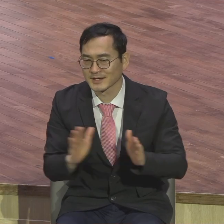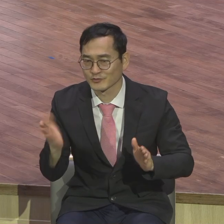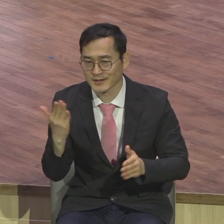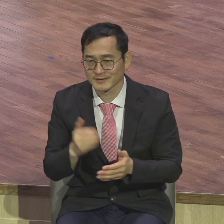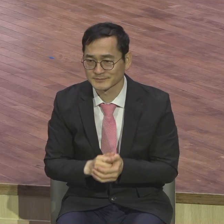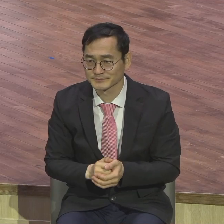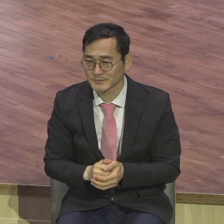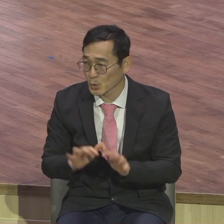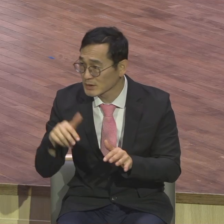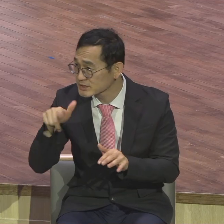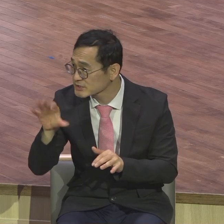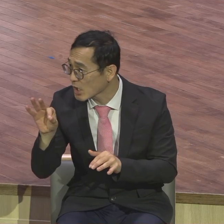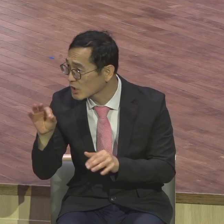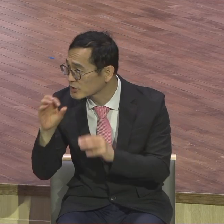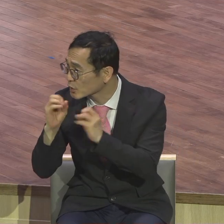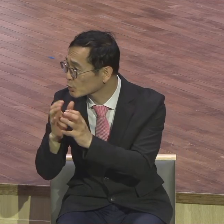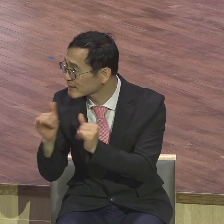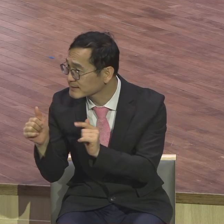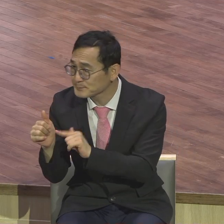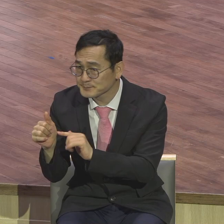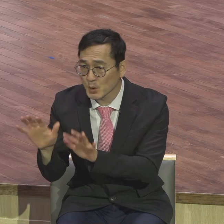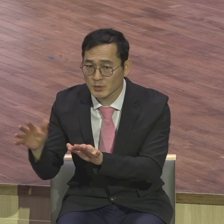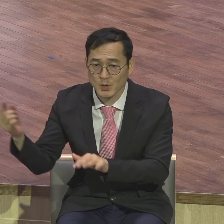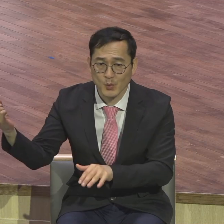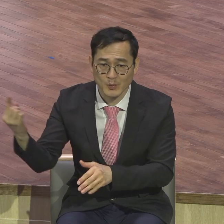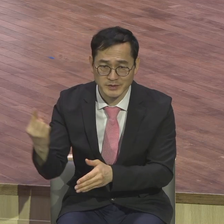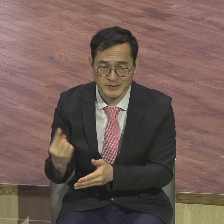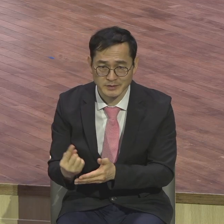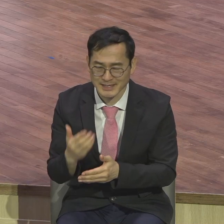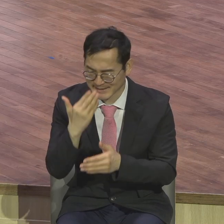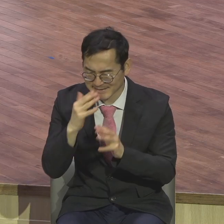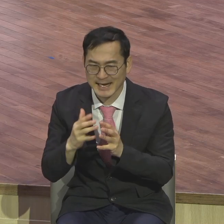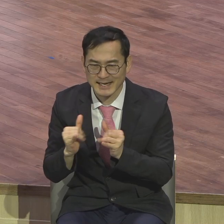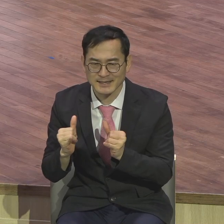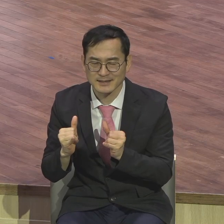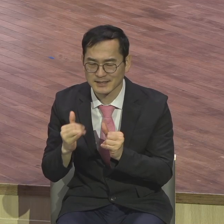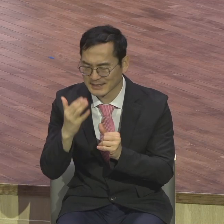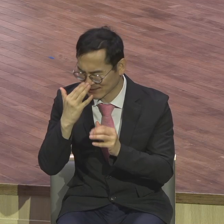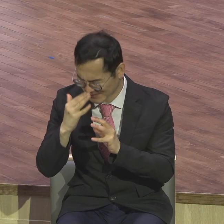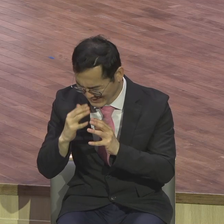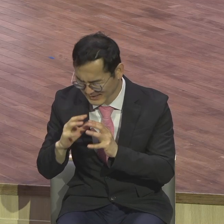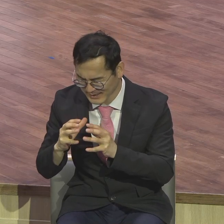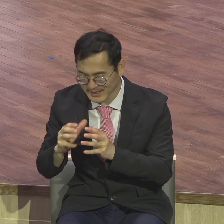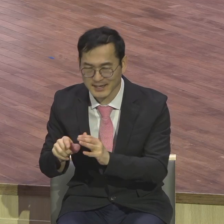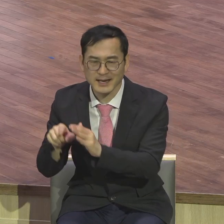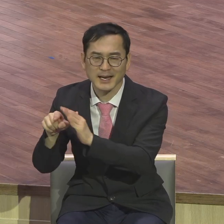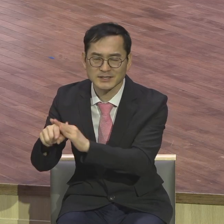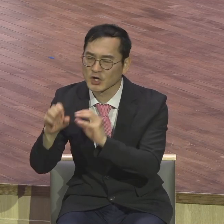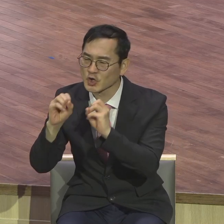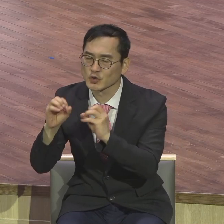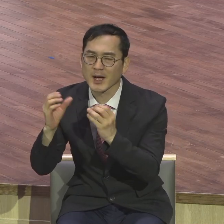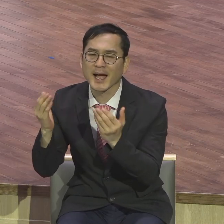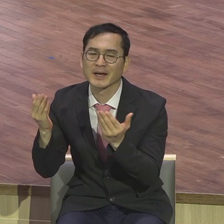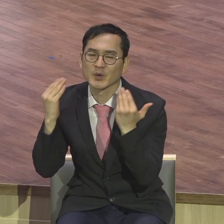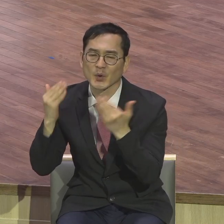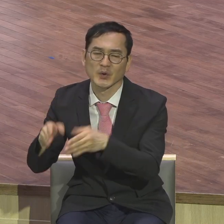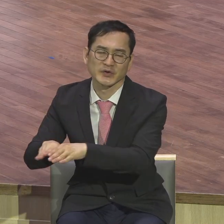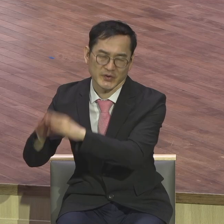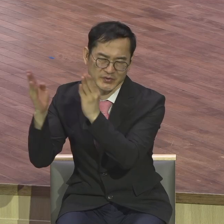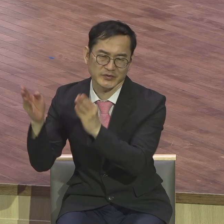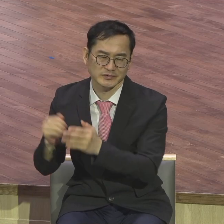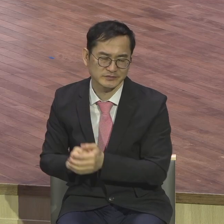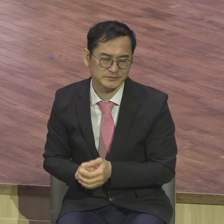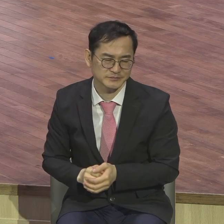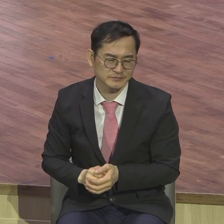성교사님 오늘도 또 토기 왔어요. 이스라엘의 전두학교가 열렸습니다. 이스라엘의 전두학교가 열린 것을